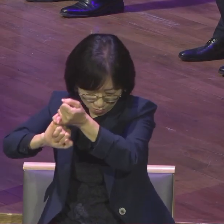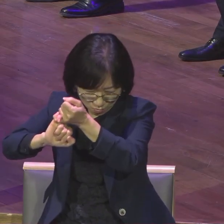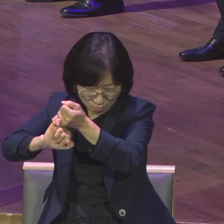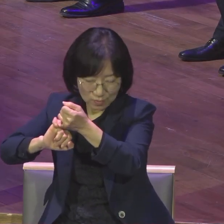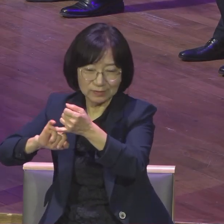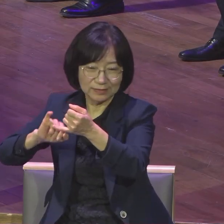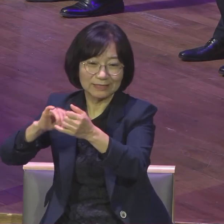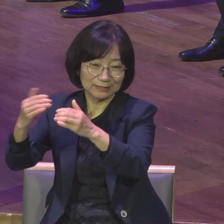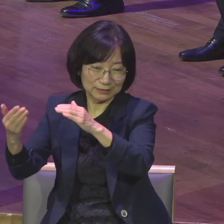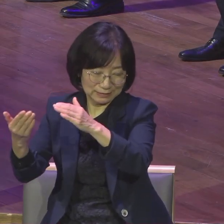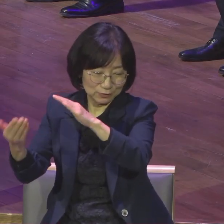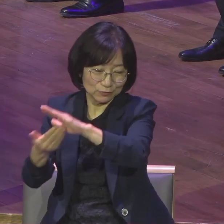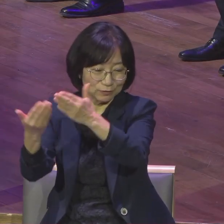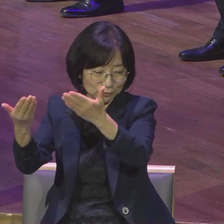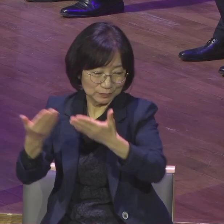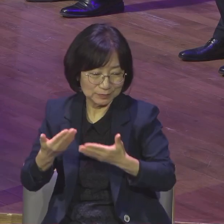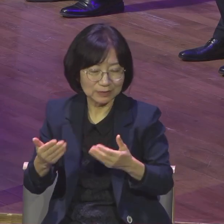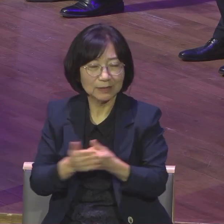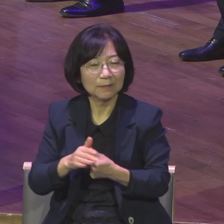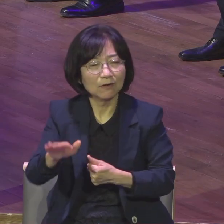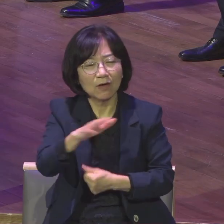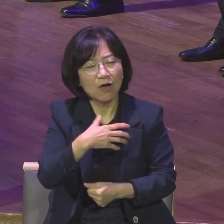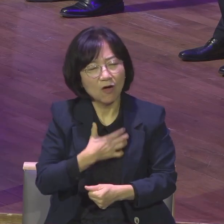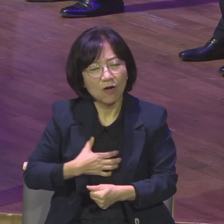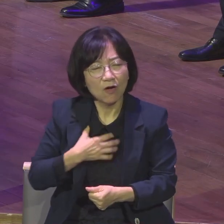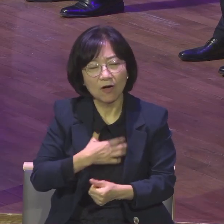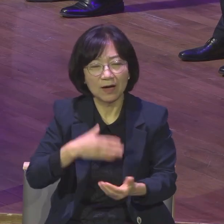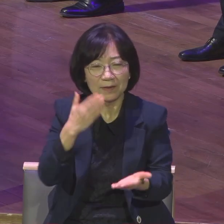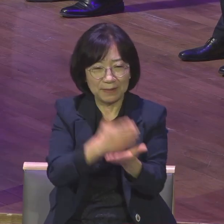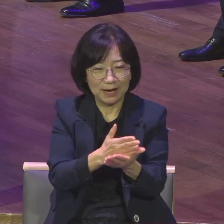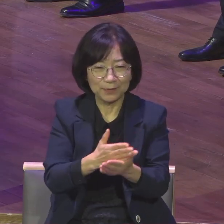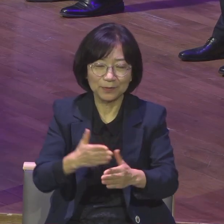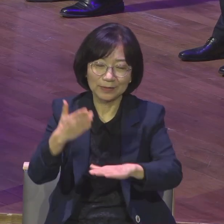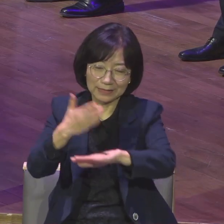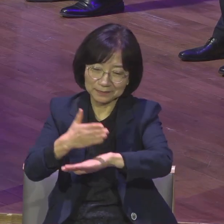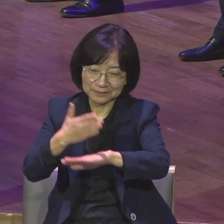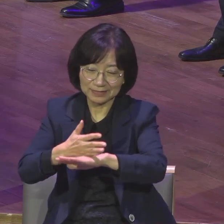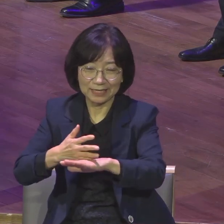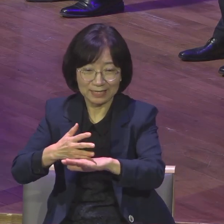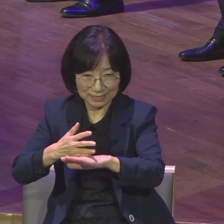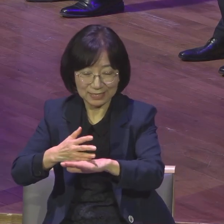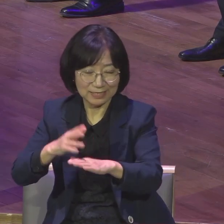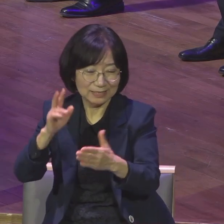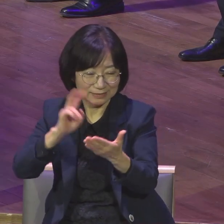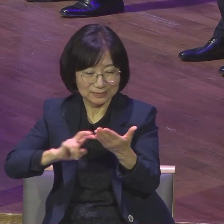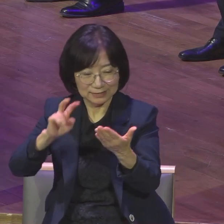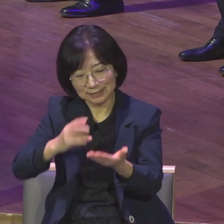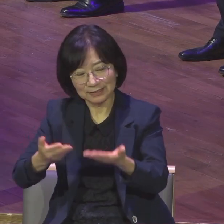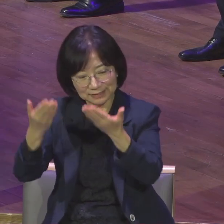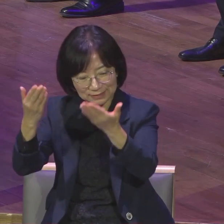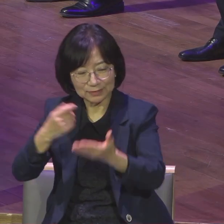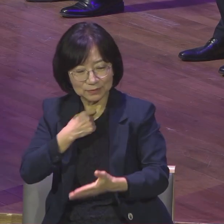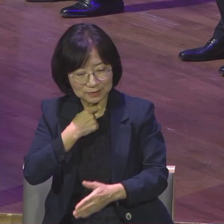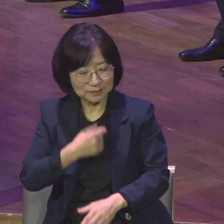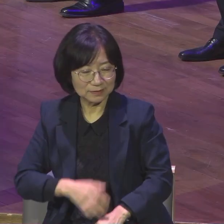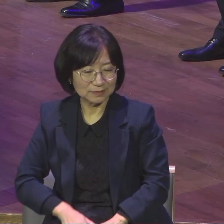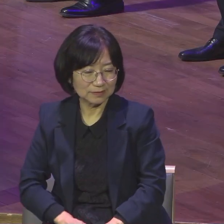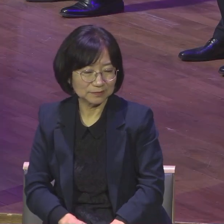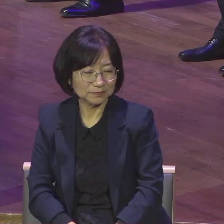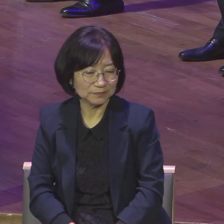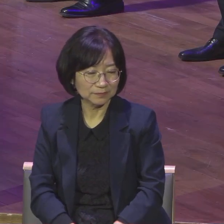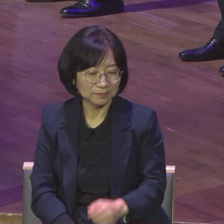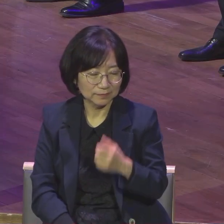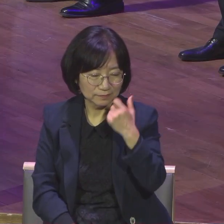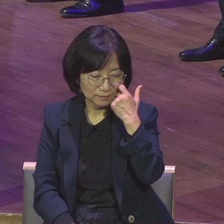우리는 염려와 걱정이 아닌 기쁨과 감사함으로 하나님을 찬양할 수 있습니다. 우리 가정을 예수만을